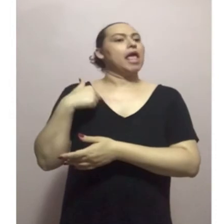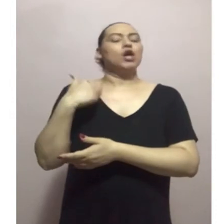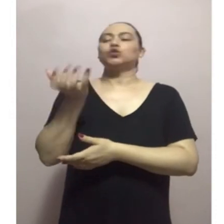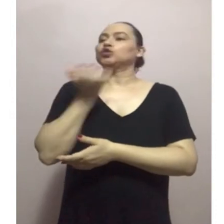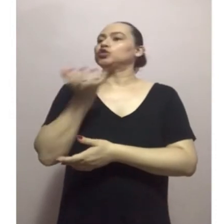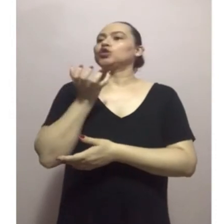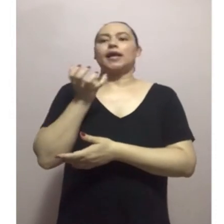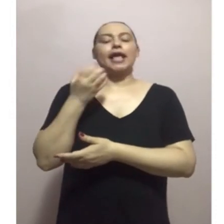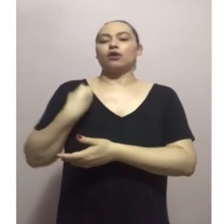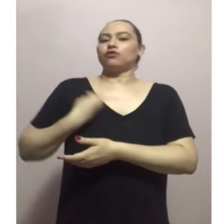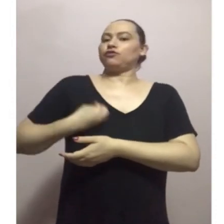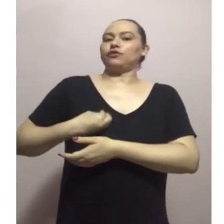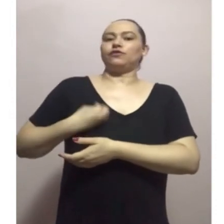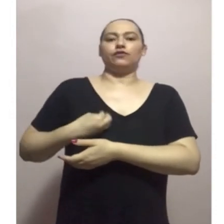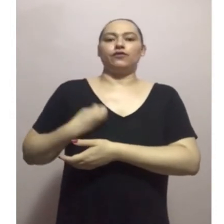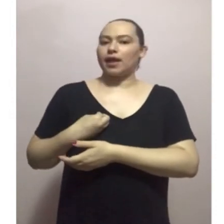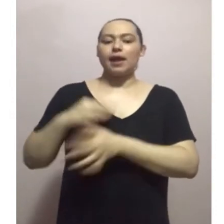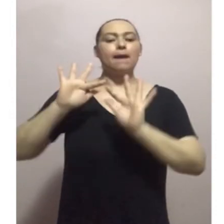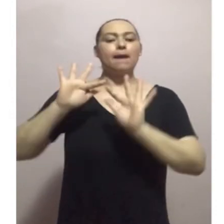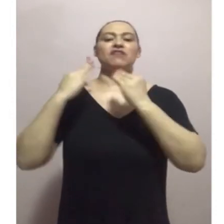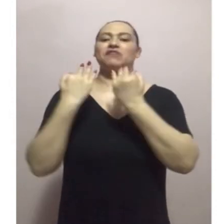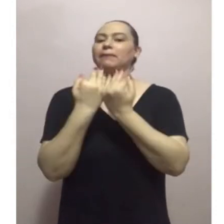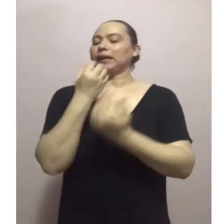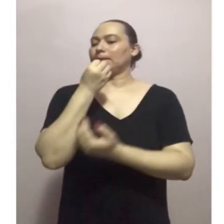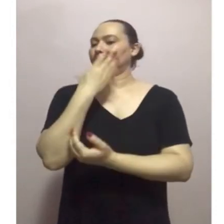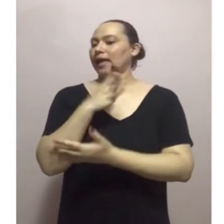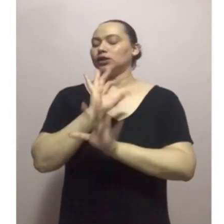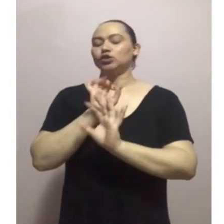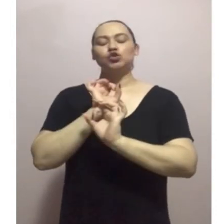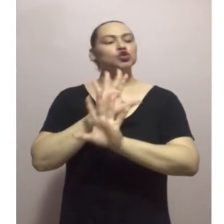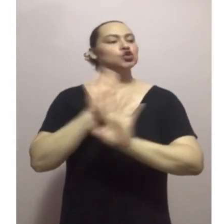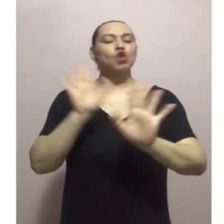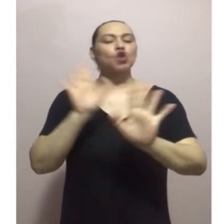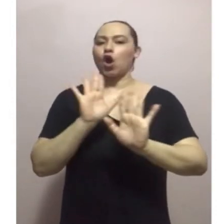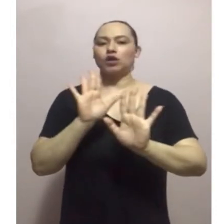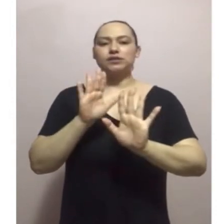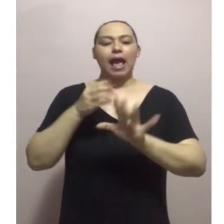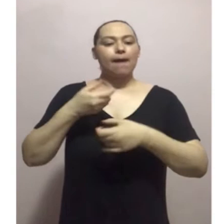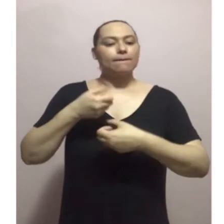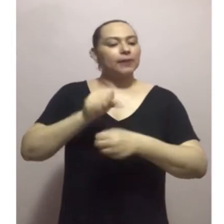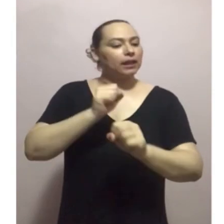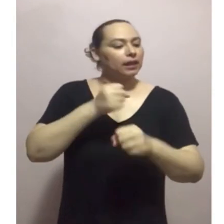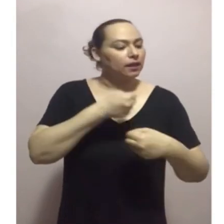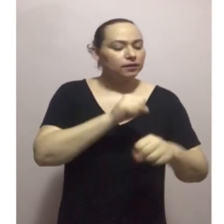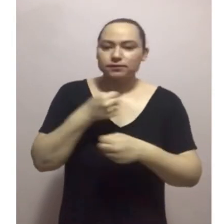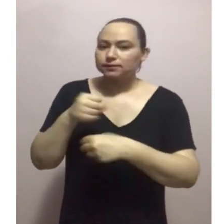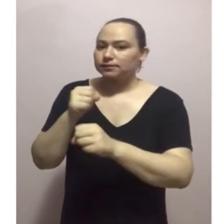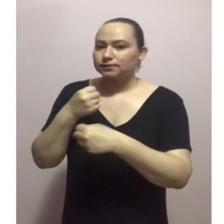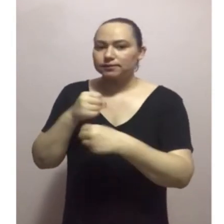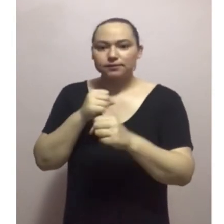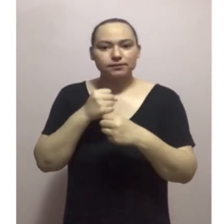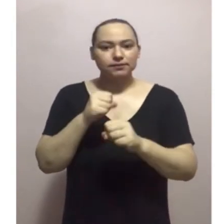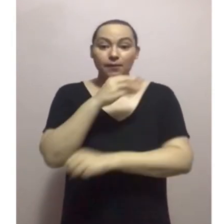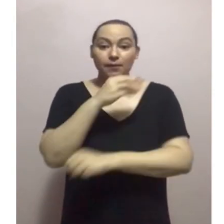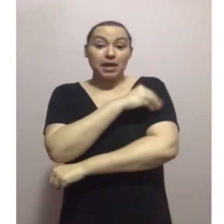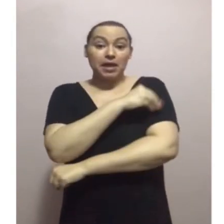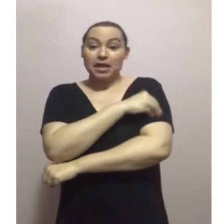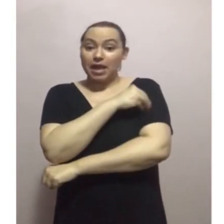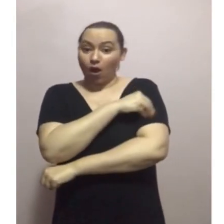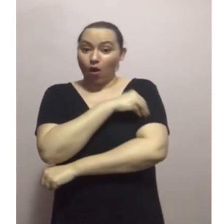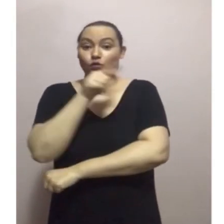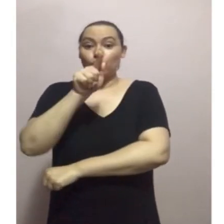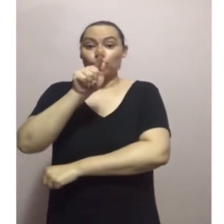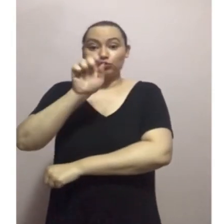quero sobreviver, eu só quero ficar bem, eu só quero manter a minha família bem. E haja pano de chão, água sanitária e álcool